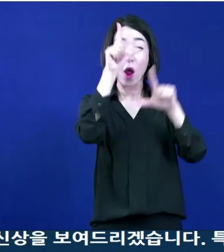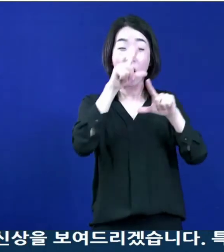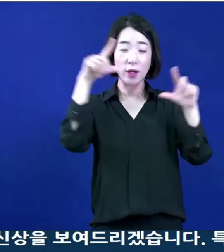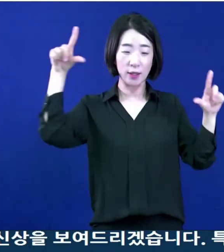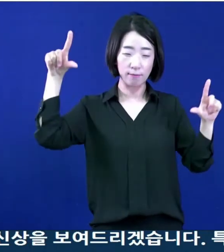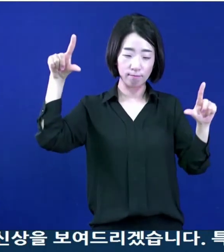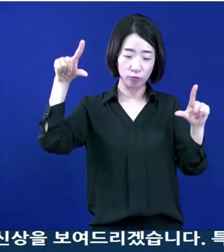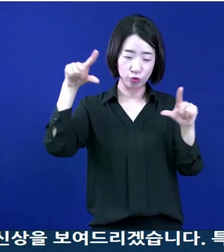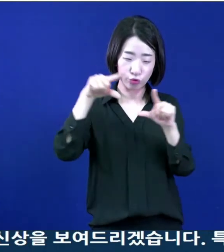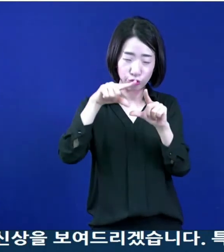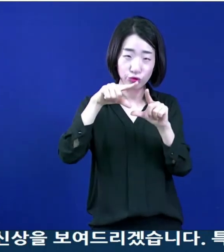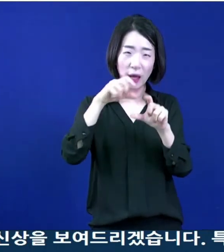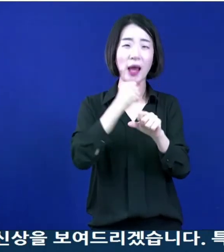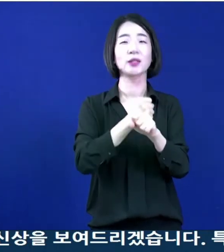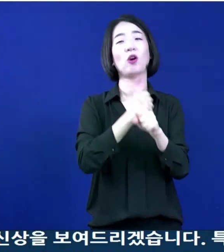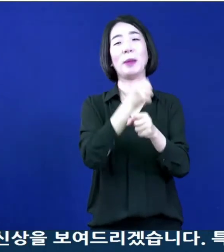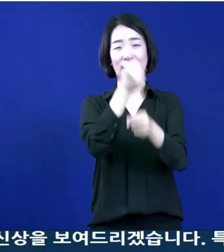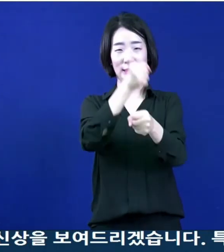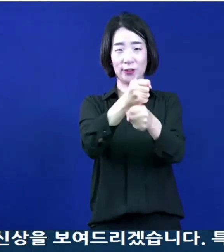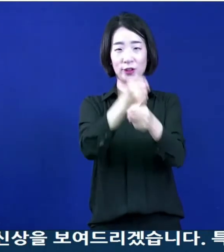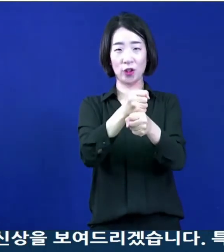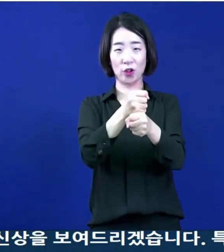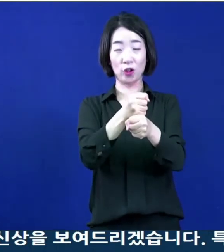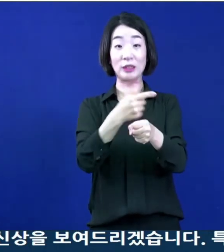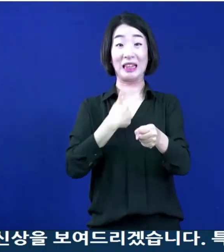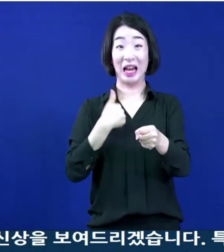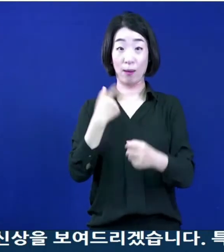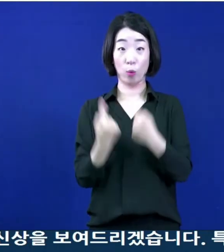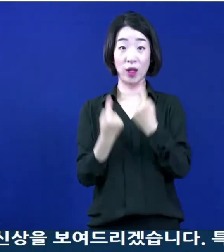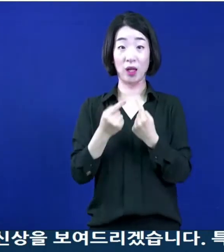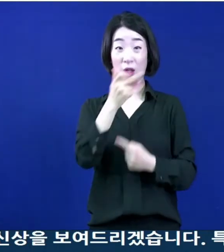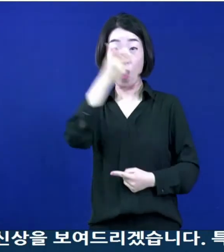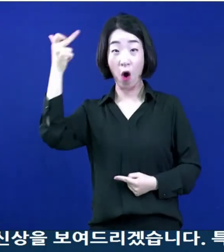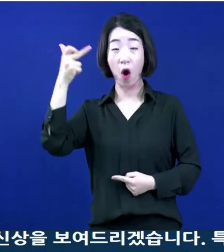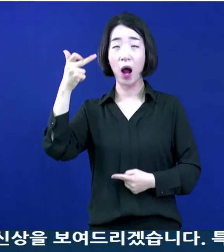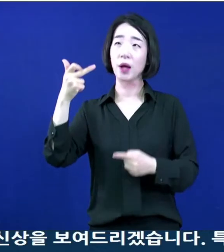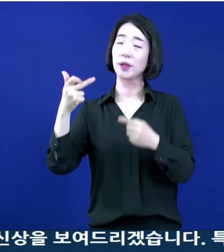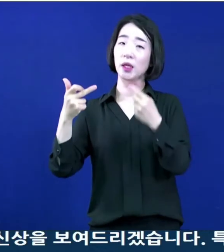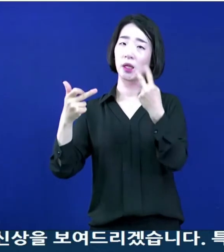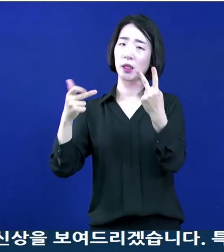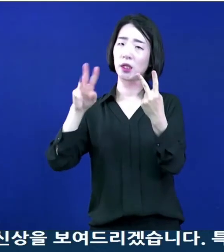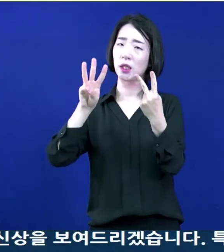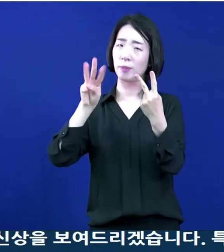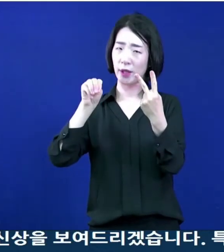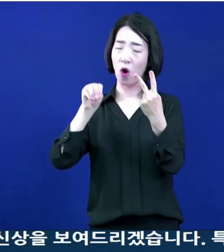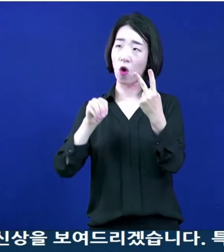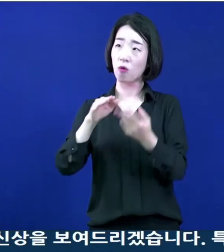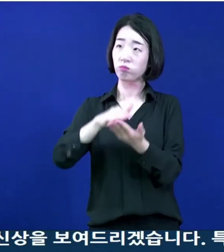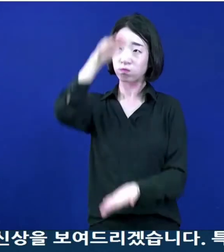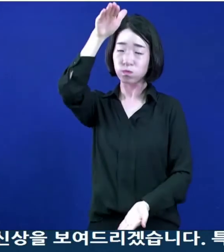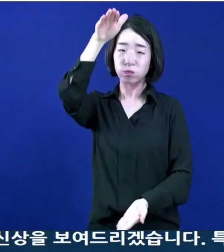겁니다. 작게 만들었는데 뭐 저보다 훨씬 큽니다. 한 2m 이상은 돼 보여요. 자, 내려주시고요.